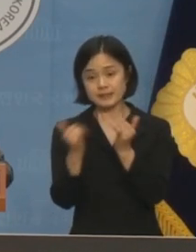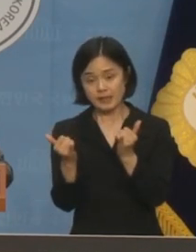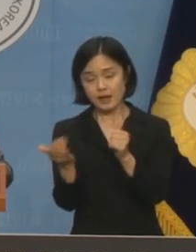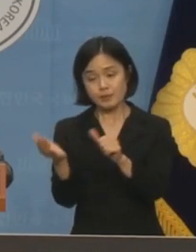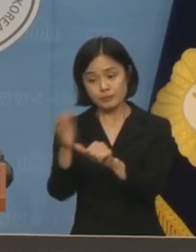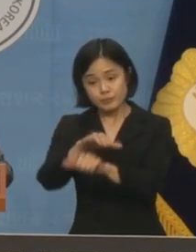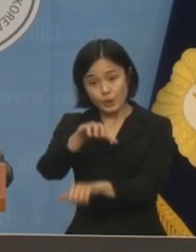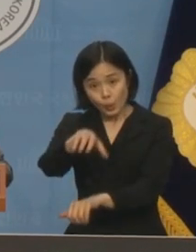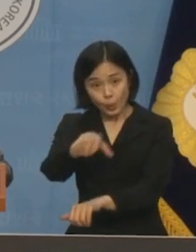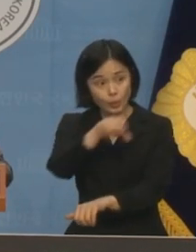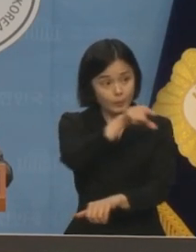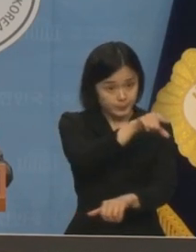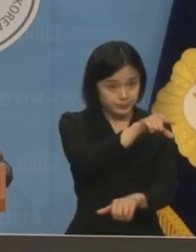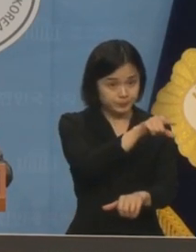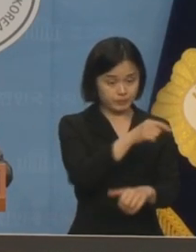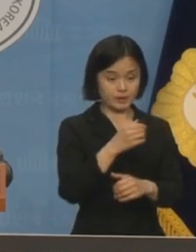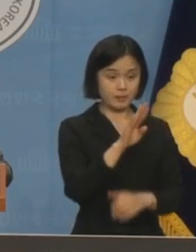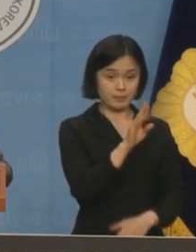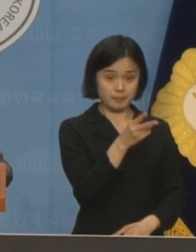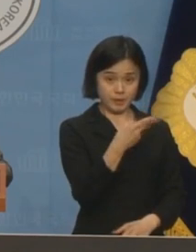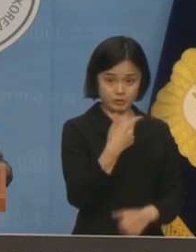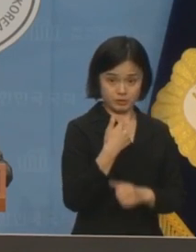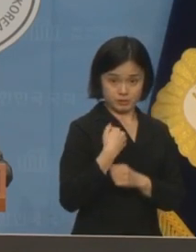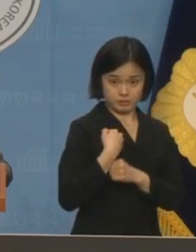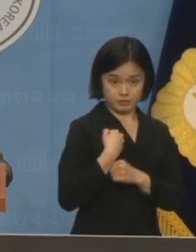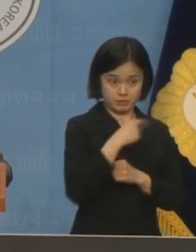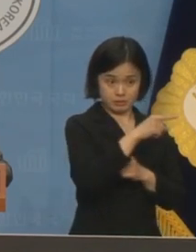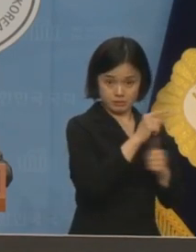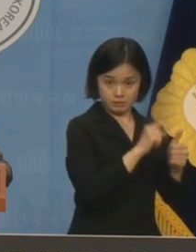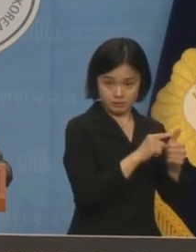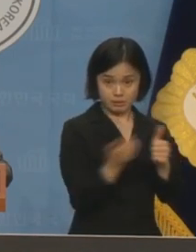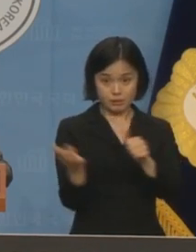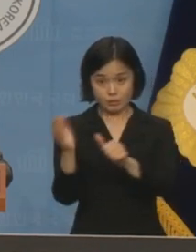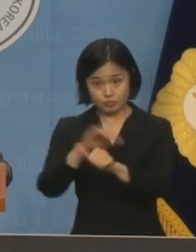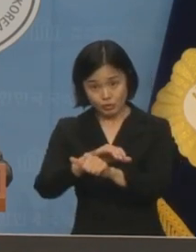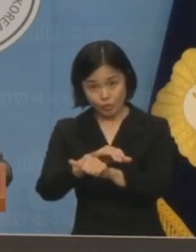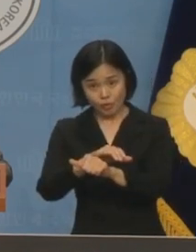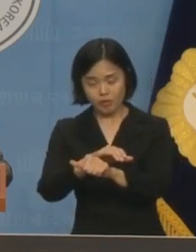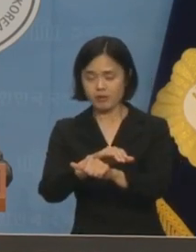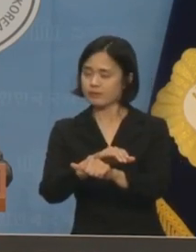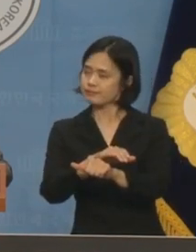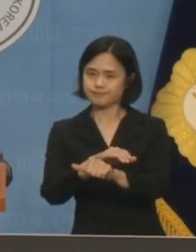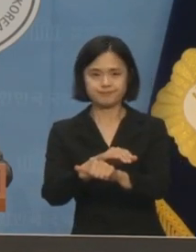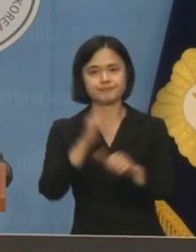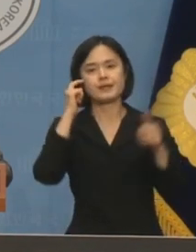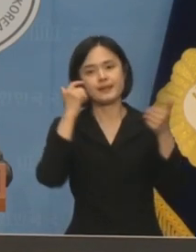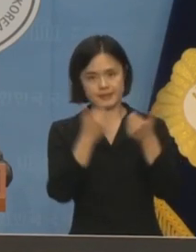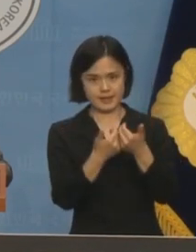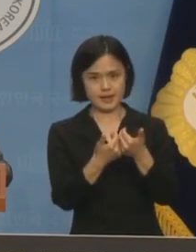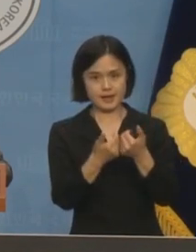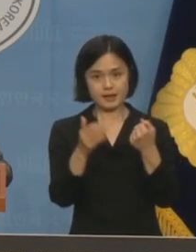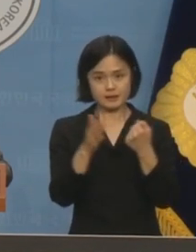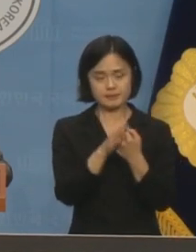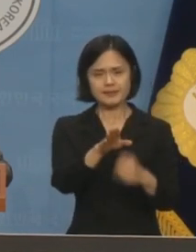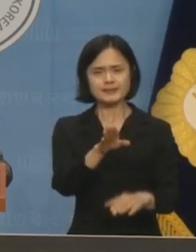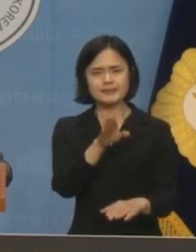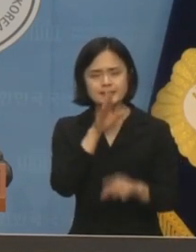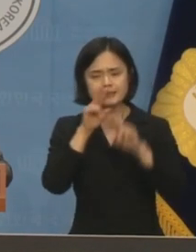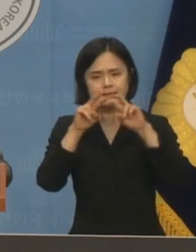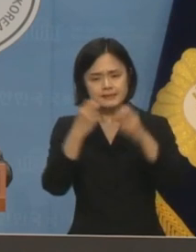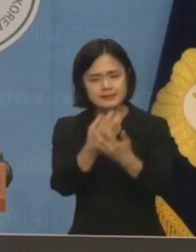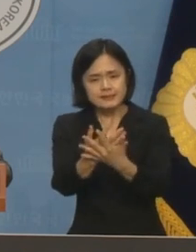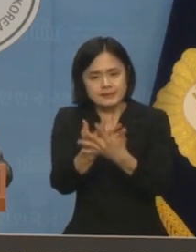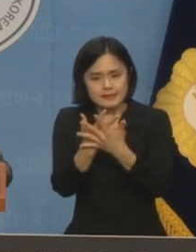하는 것은 맞지 않다고 생각합니다. 진상위원회를 조사해서 다시 모든 것을 원위치해서